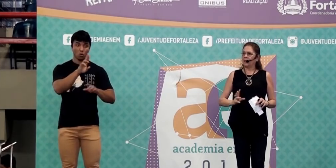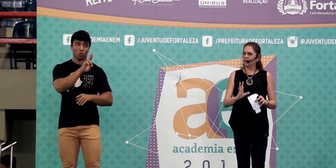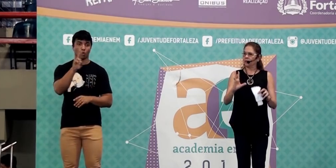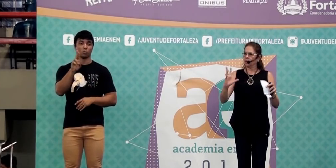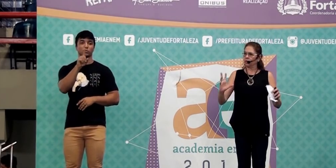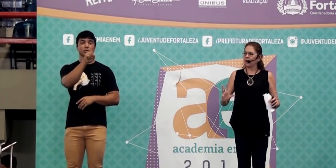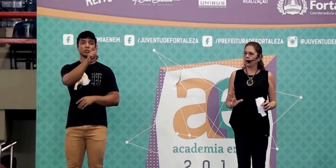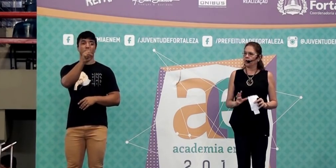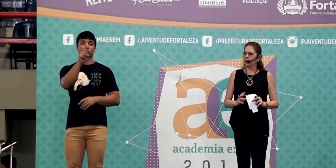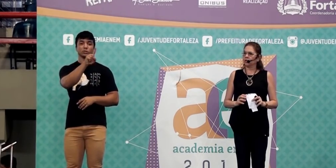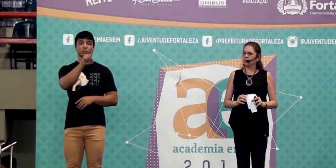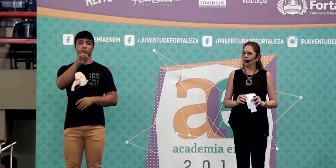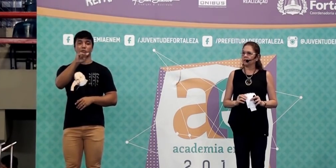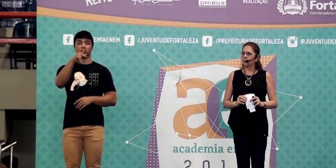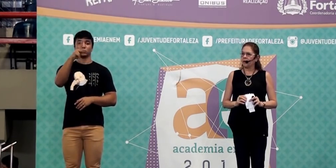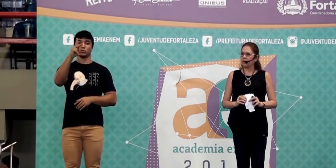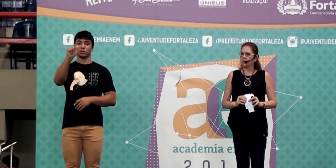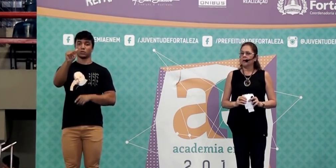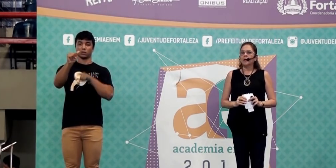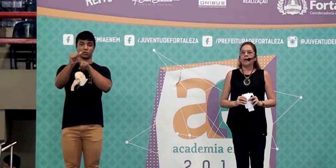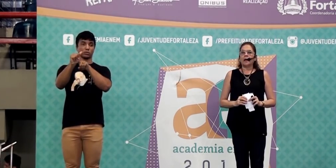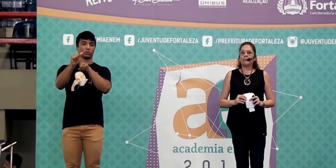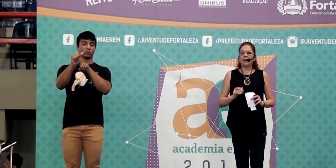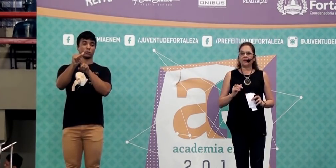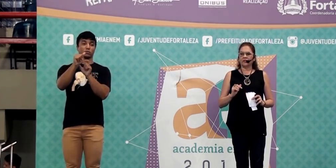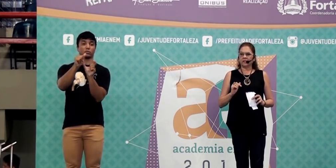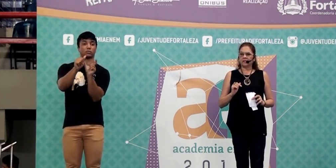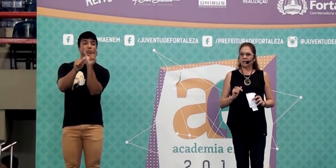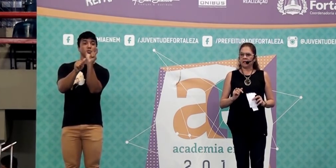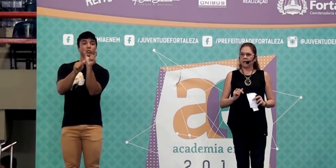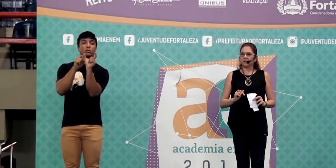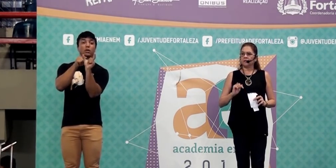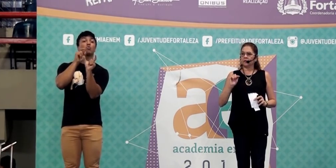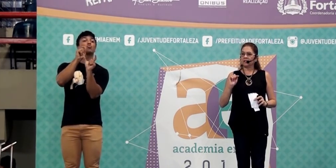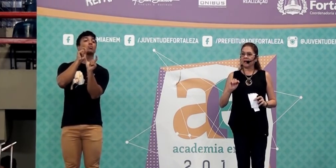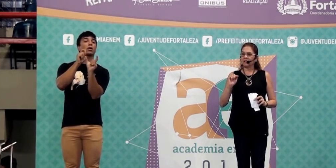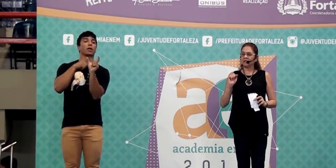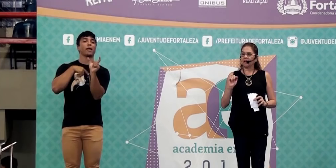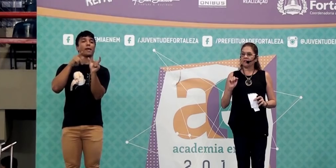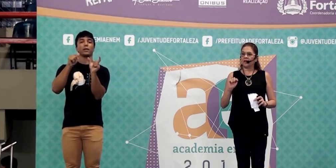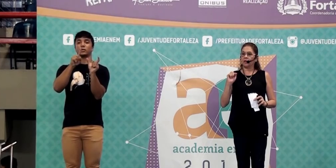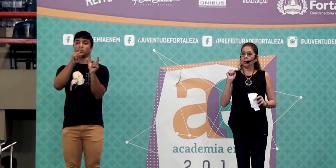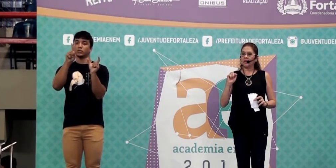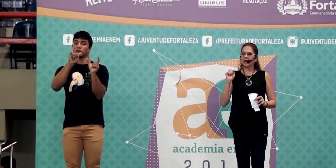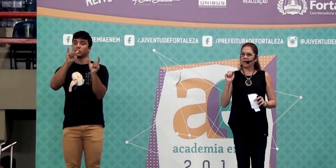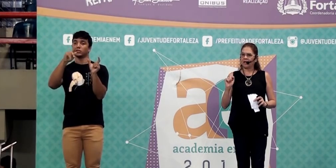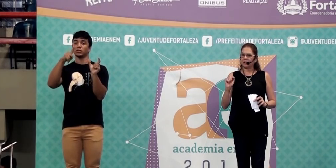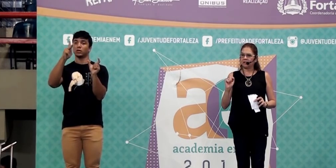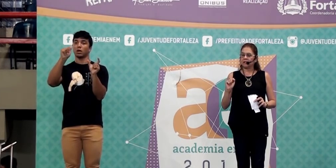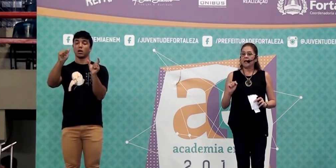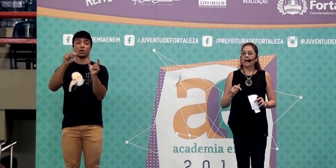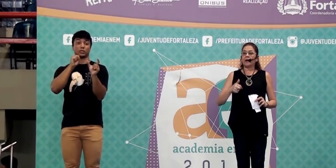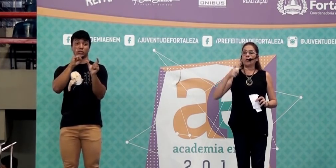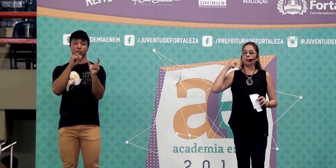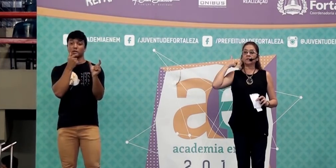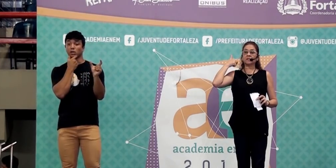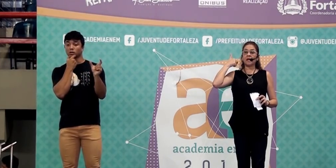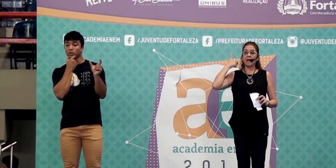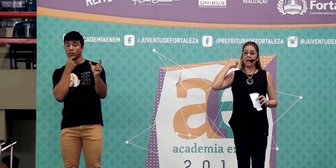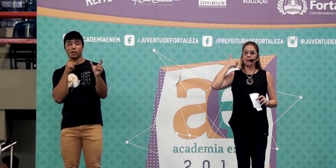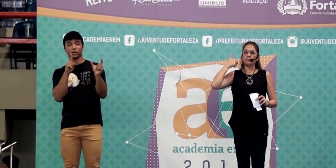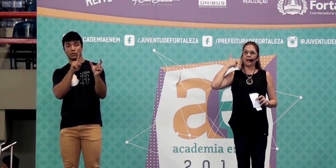que é uma palavra muito recorrente no nosso meio. A palavra Zika, se você escrever no inglês, é